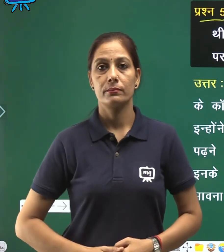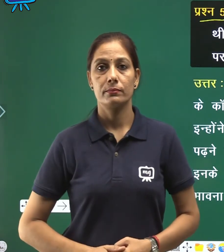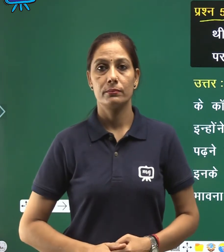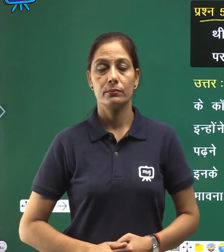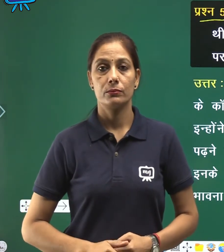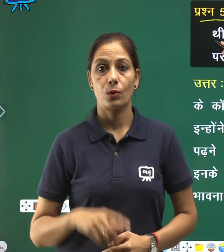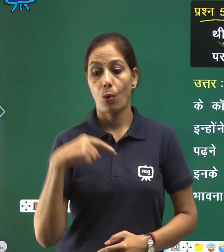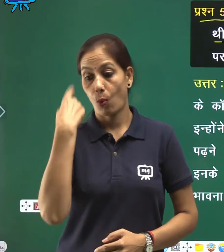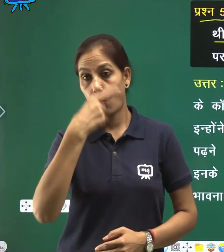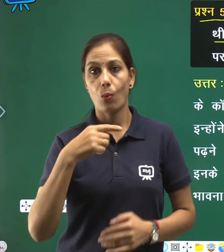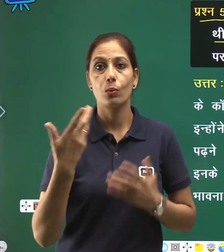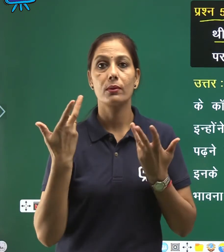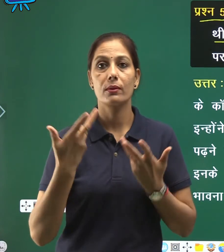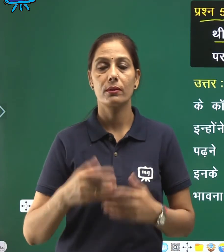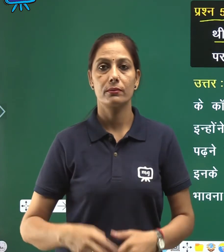कौन थी?